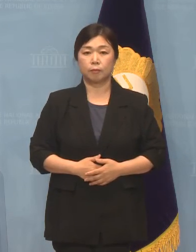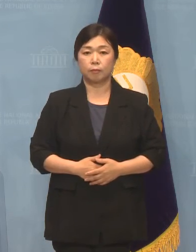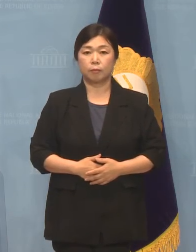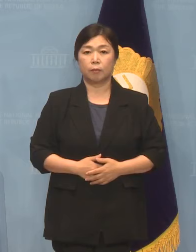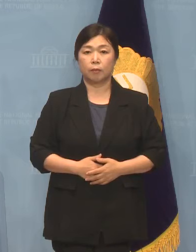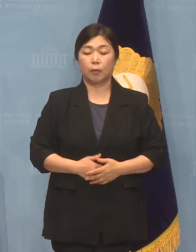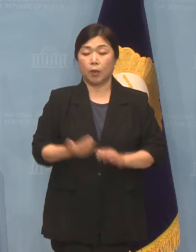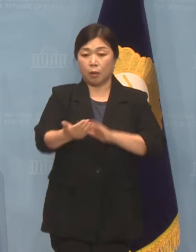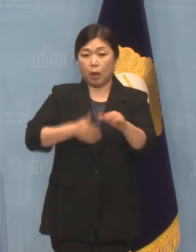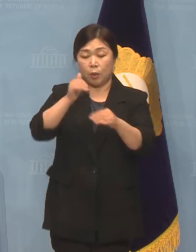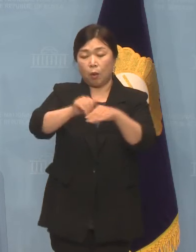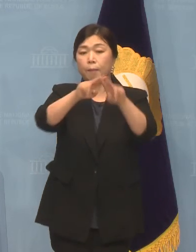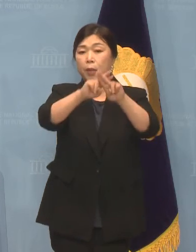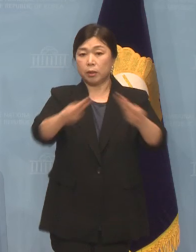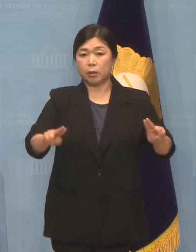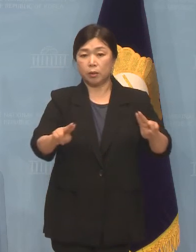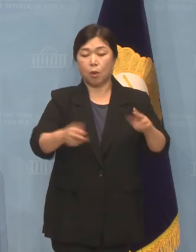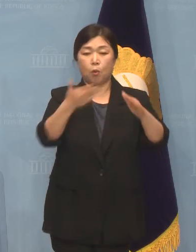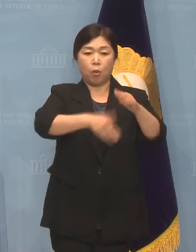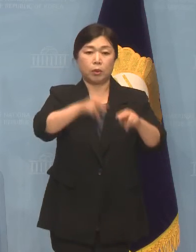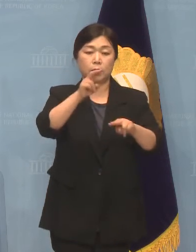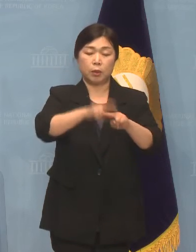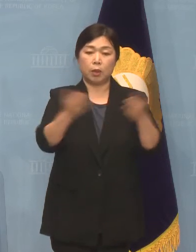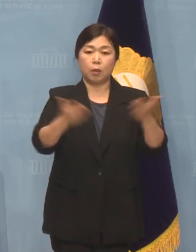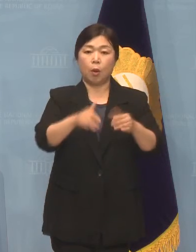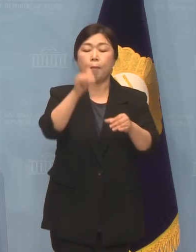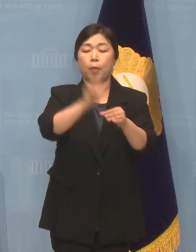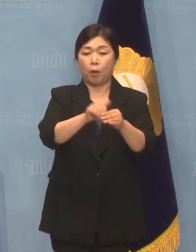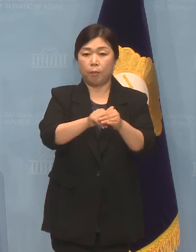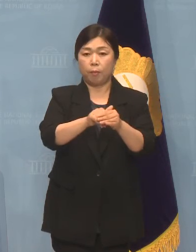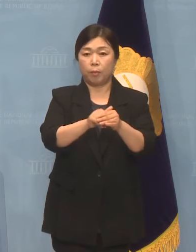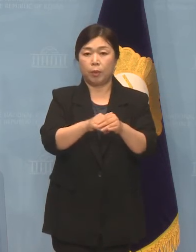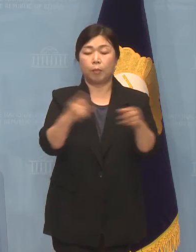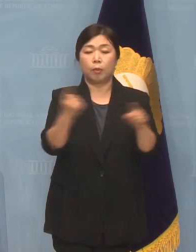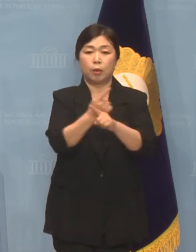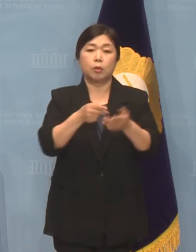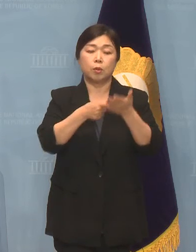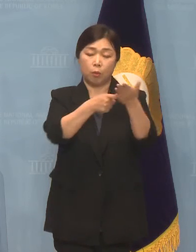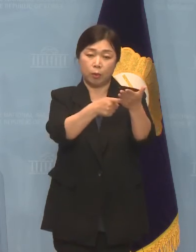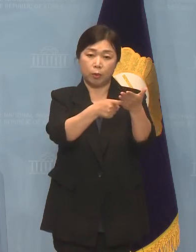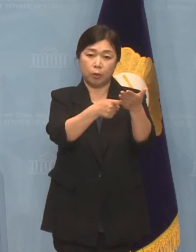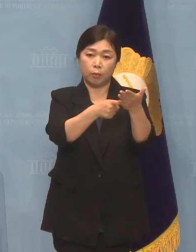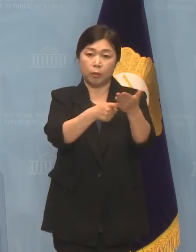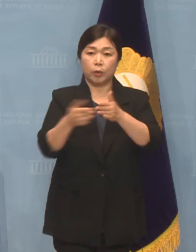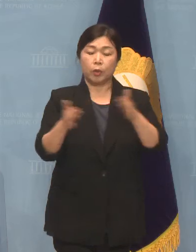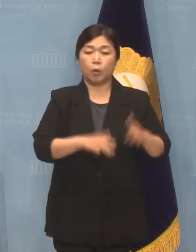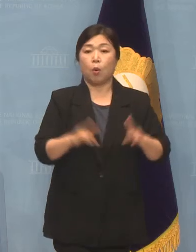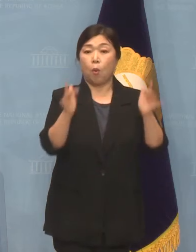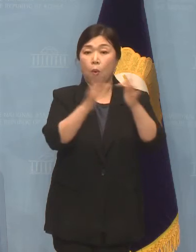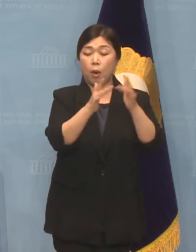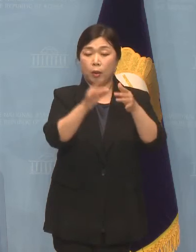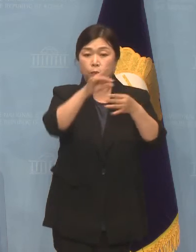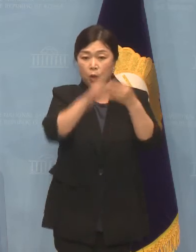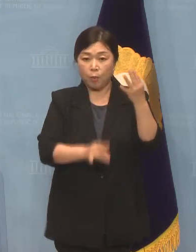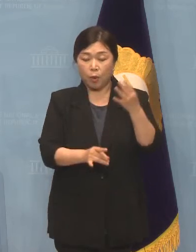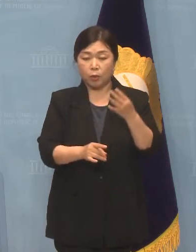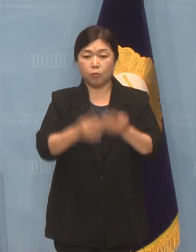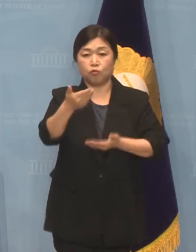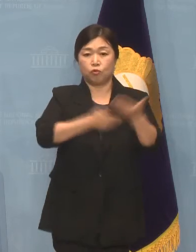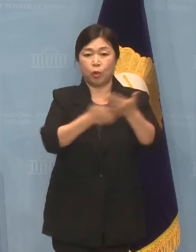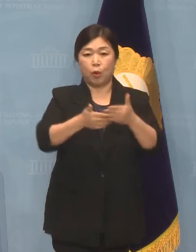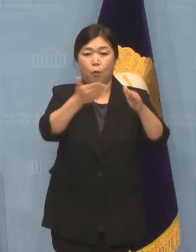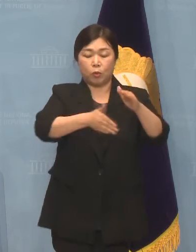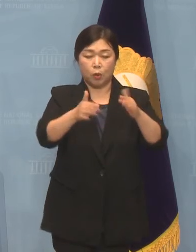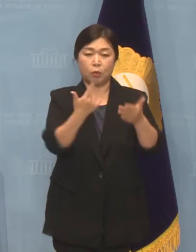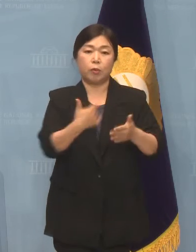그리고 사전선거 폐지 등 공직선거법 개정을 요청하는 청원, 그리고 온라인 플랫폼 중개거래